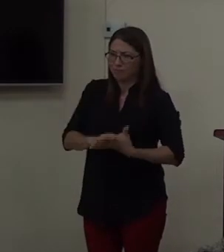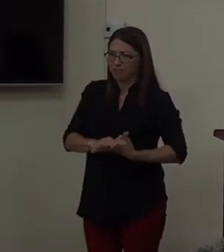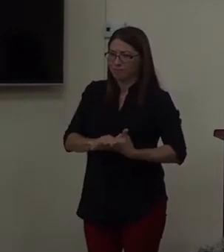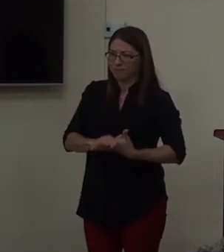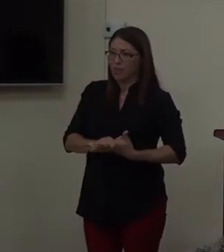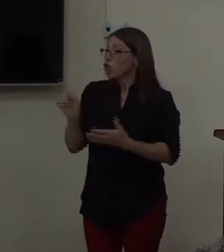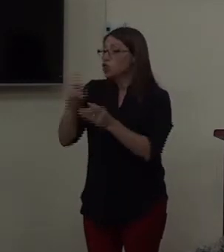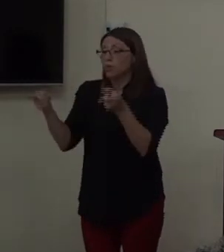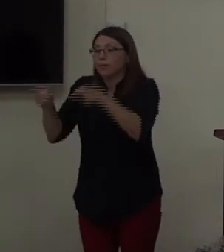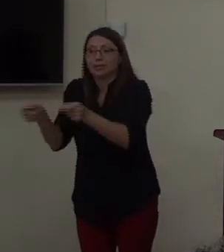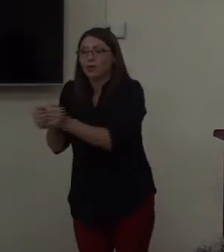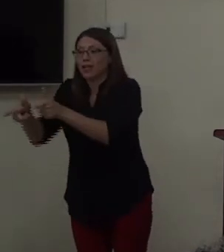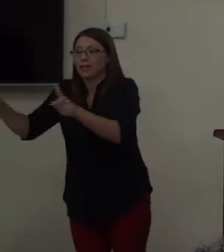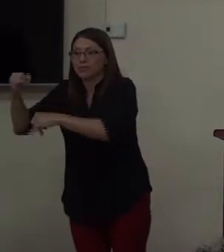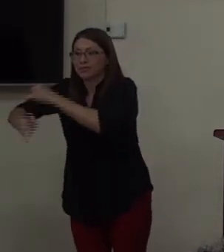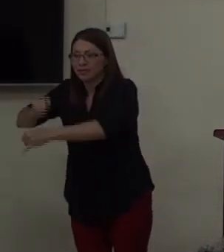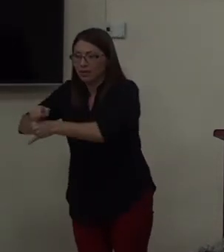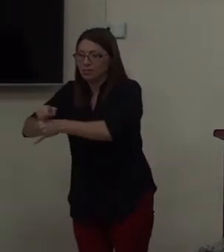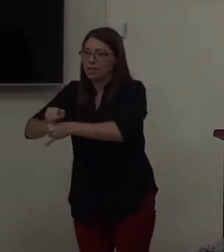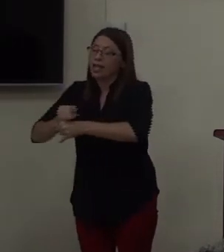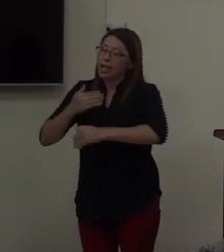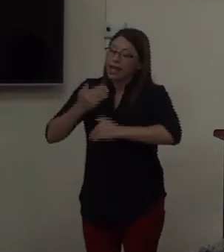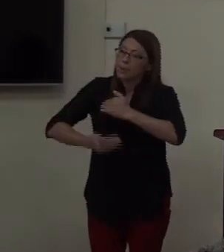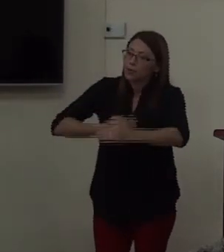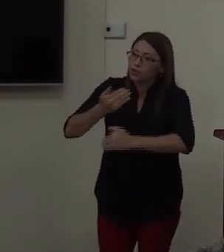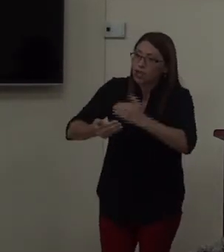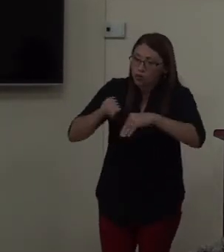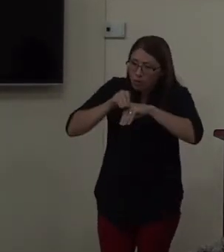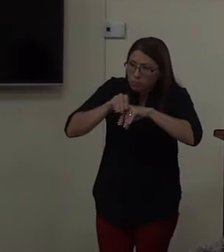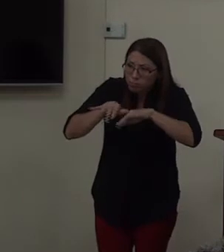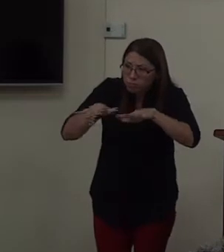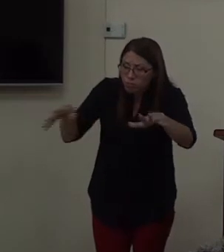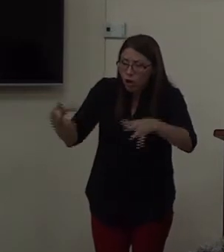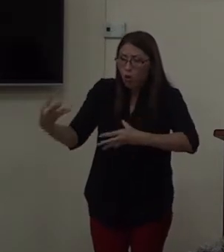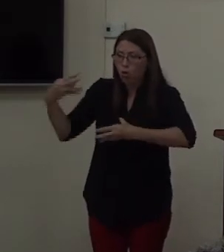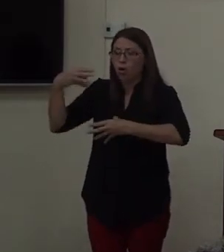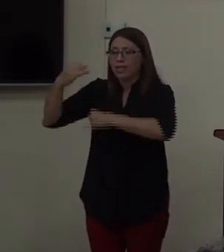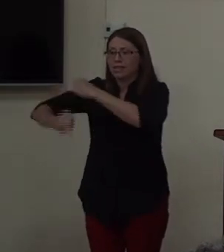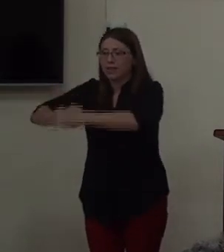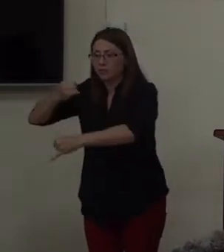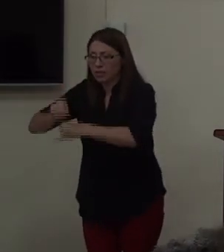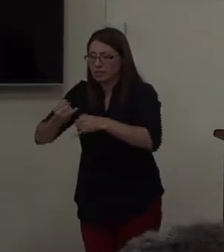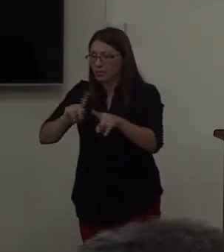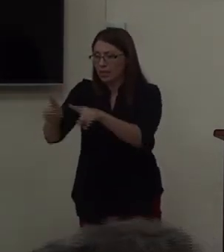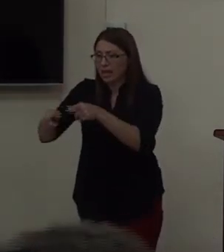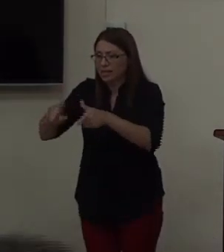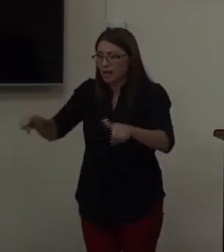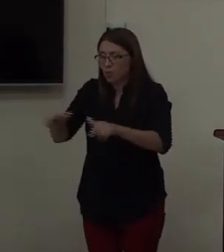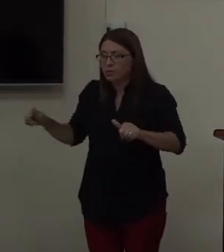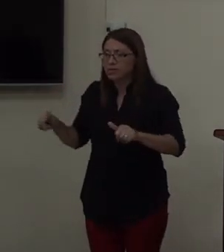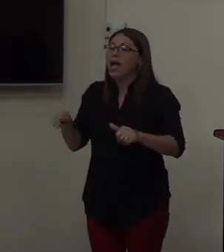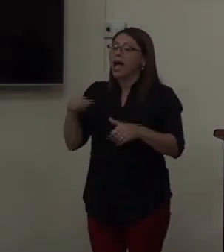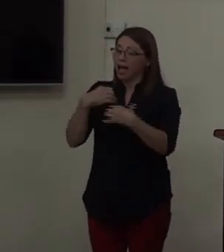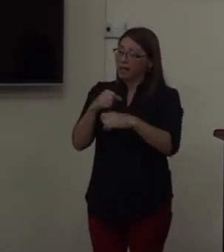pasa eso con las lenguas internacionales. El proceso de difusión y de internalización, de internacionalización de las lenguas, hace